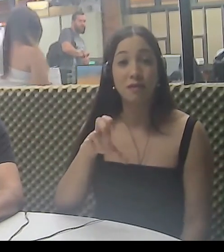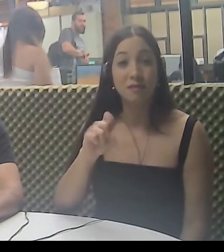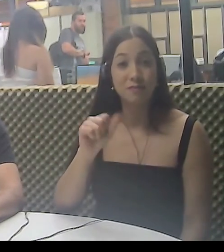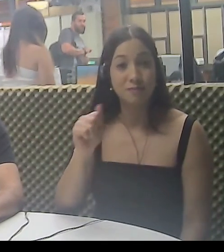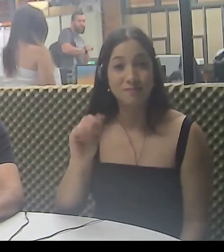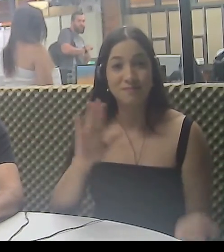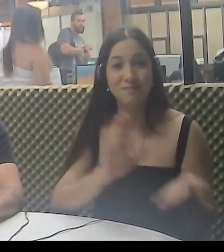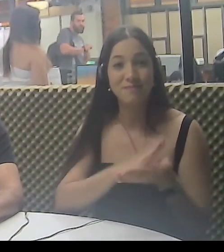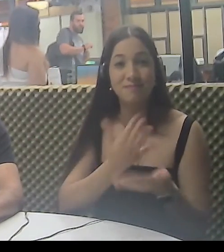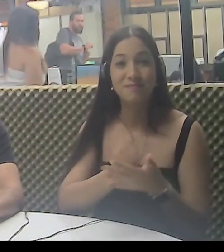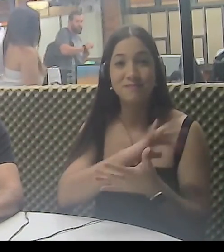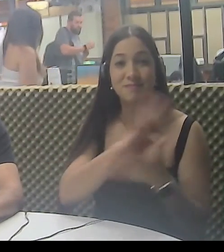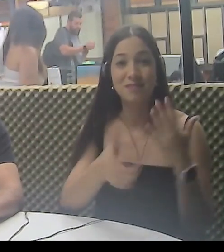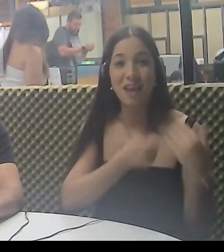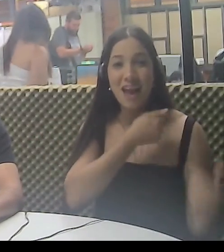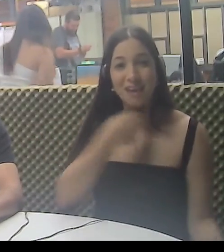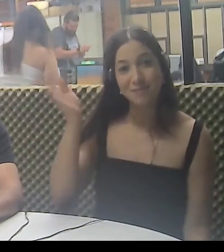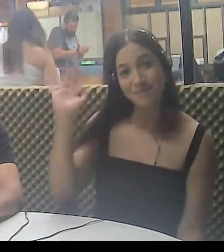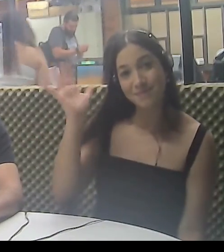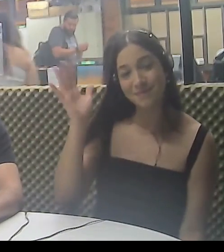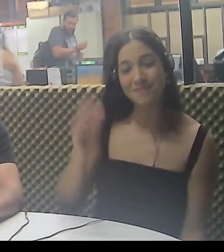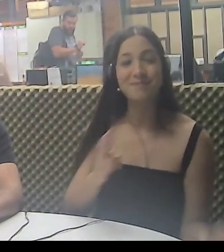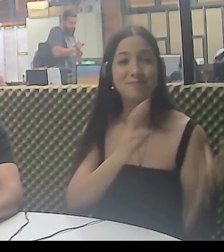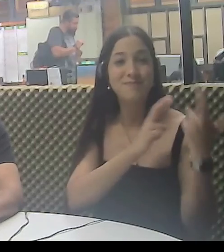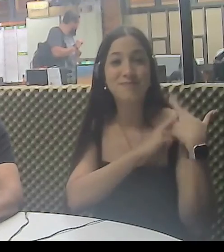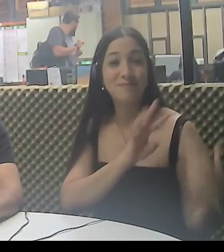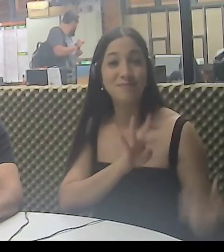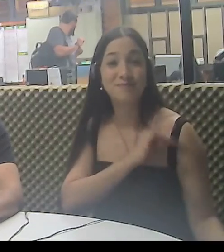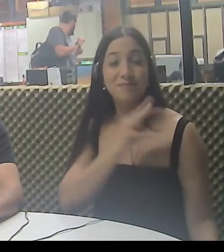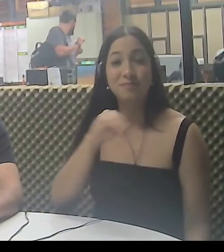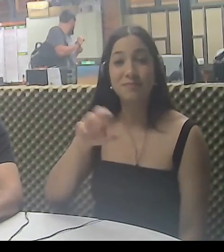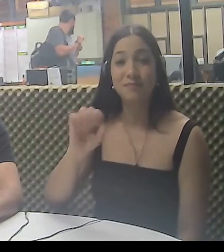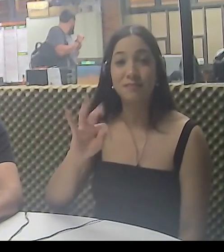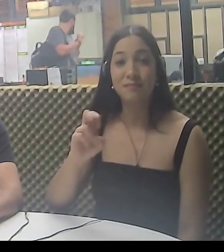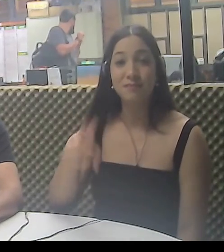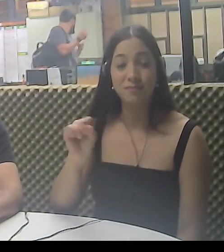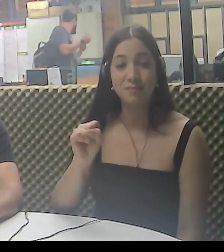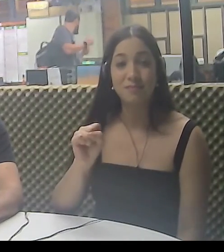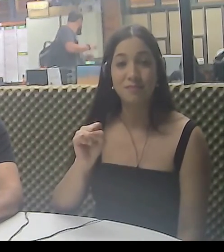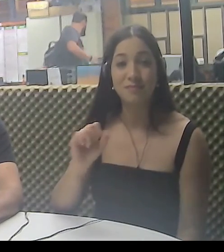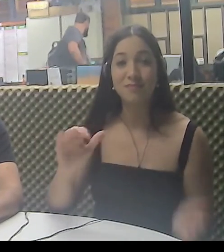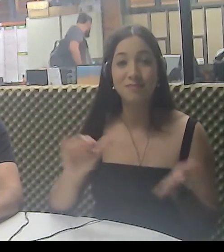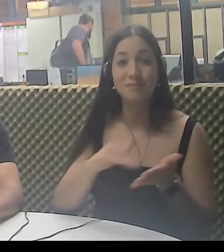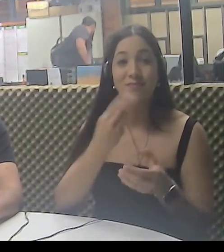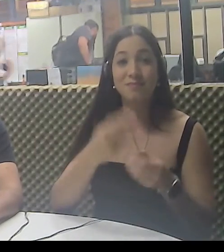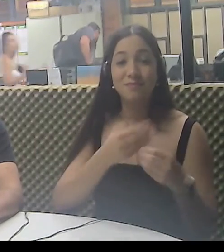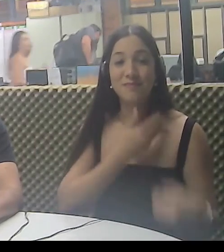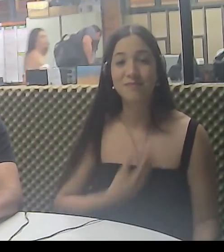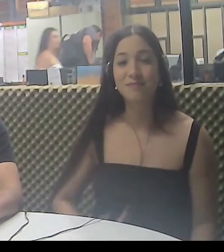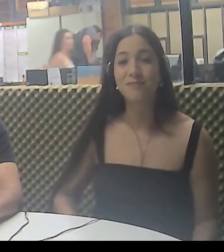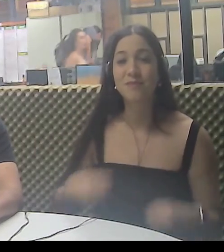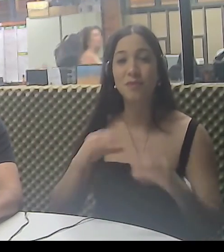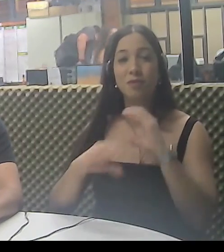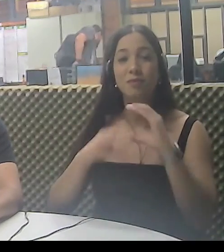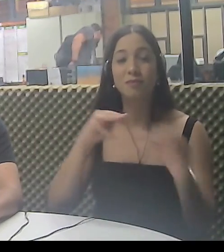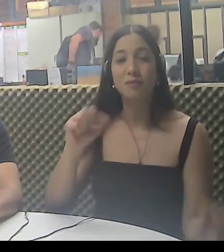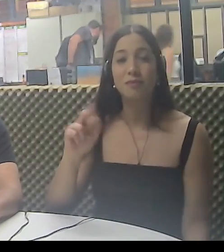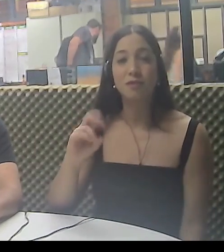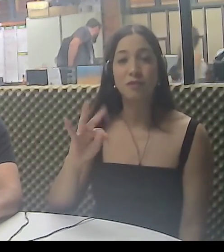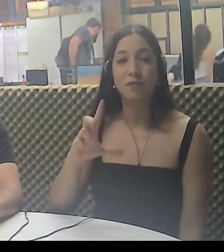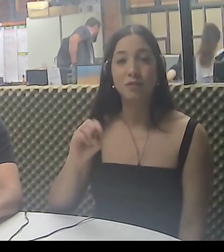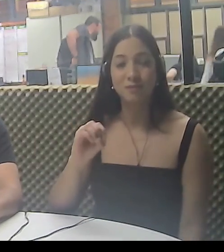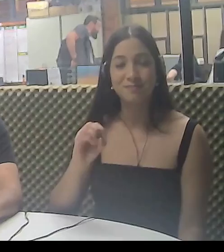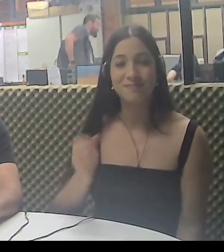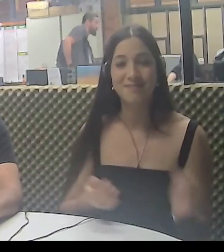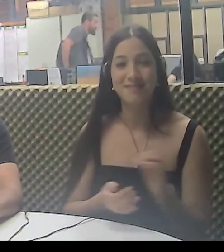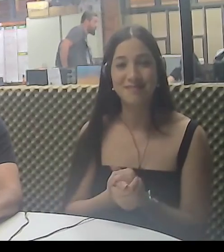Gianotti. Tradução em Libras, Amanda Valentim. Responsável técnico, Matheus Queiroz. Secretário Municipal de Governo e Comunicação,